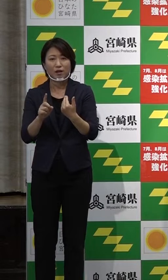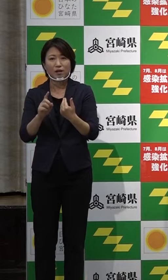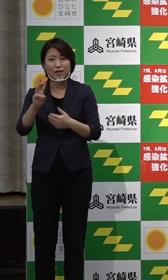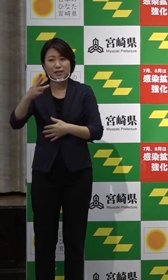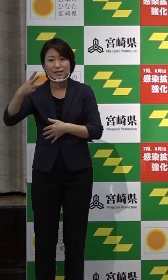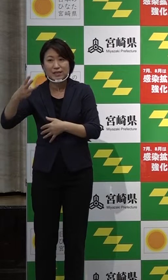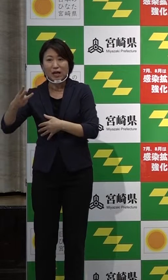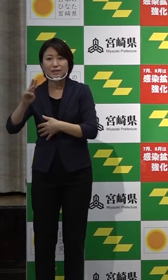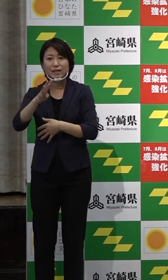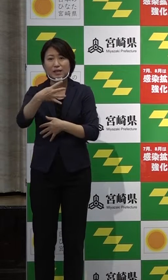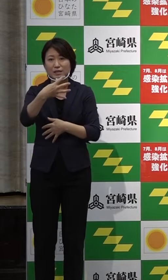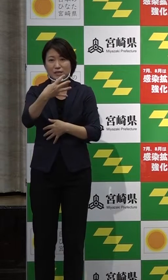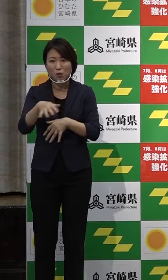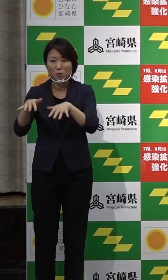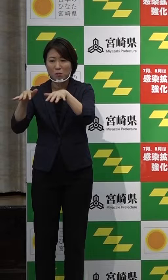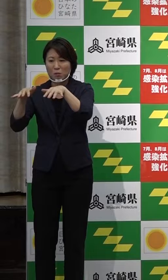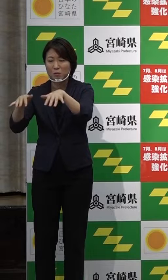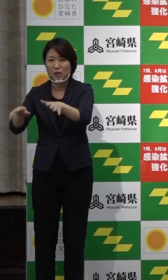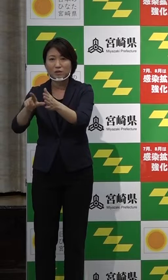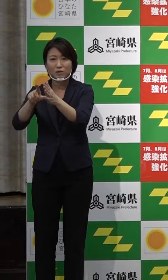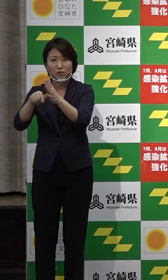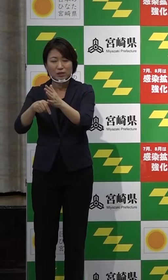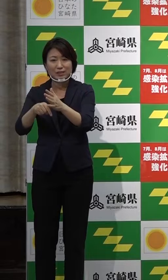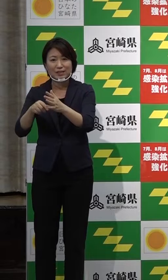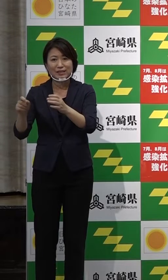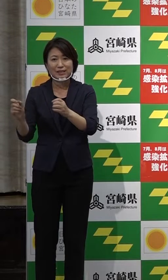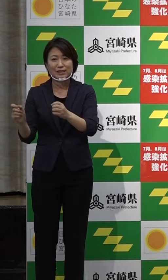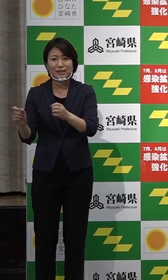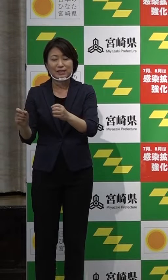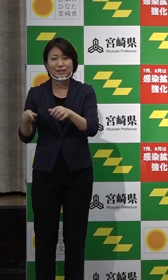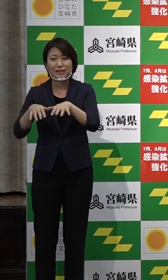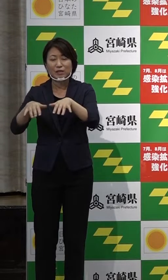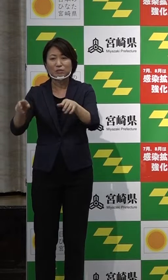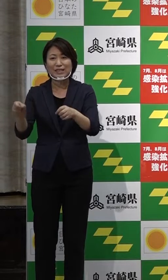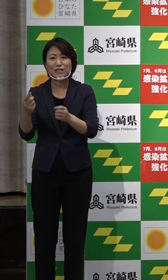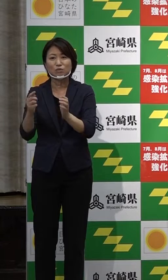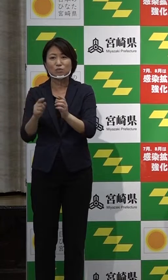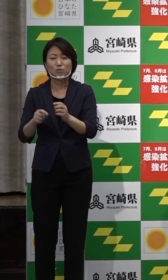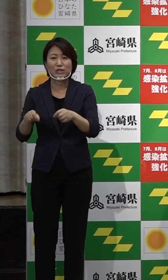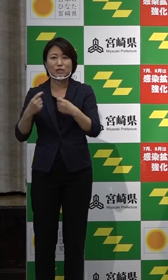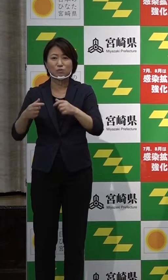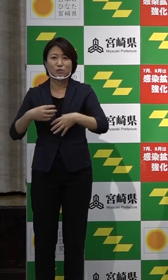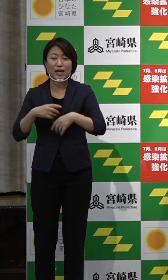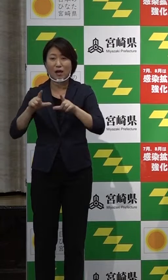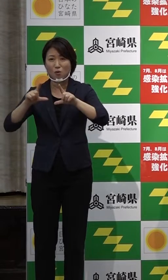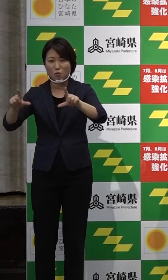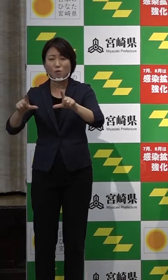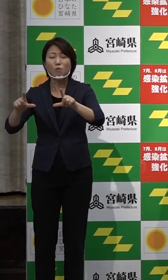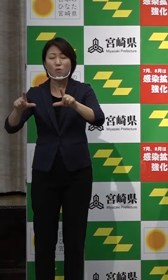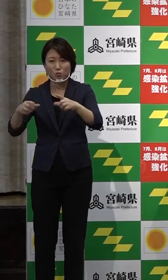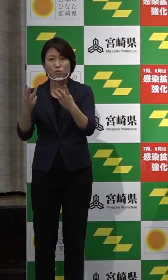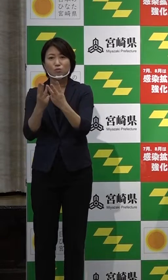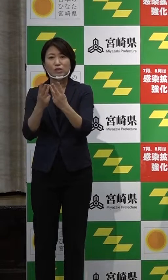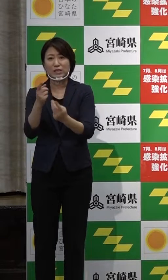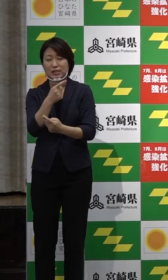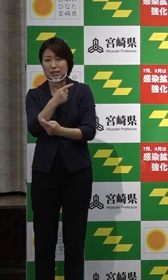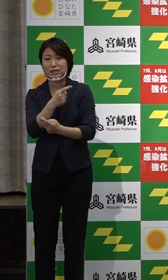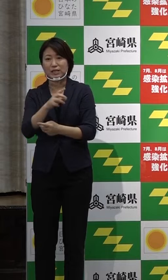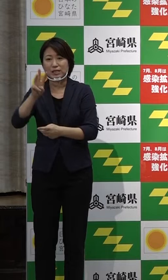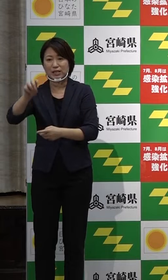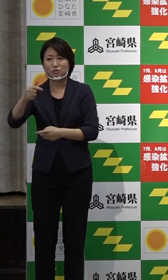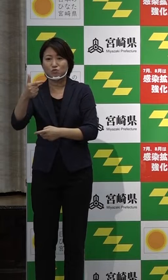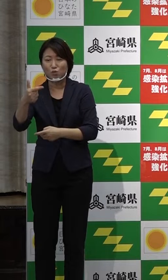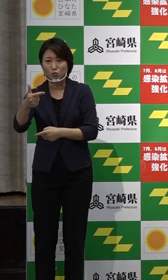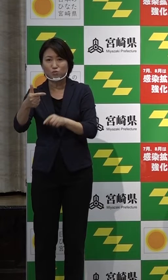3波、第4波で感染拡大緊急警報を発令した時の この数字が36だった